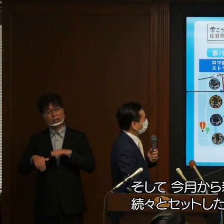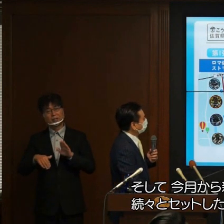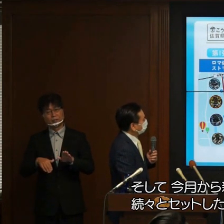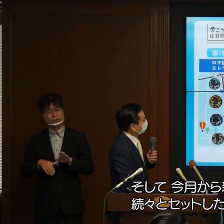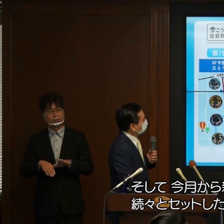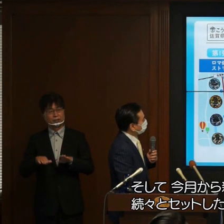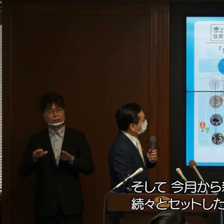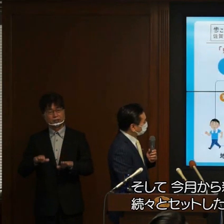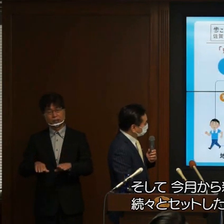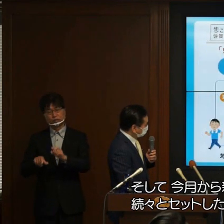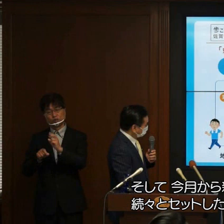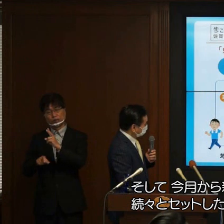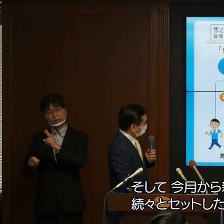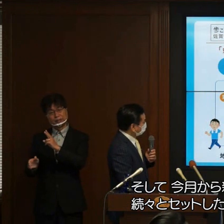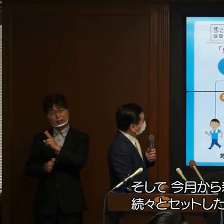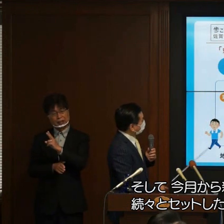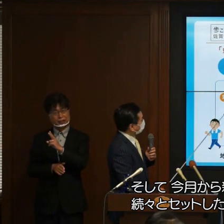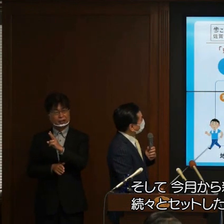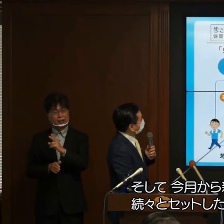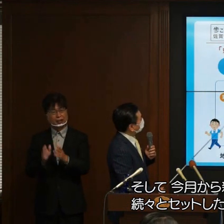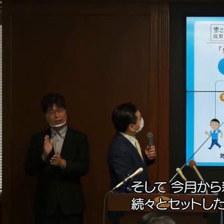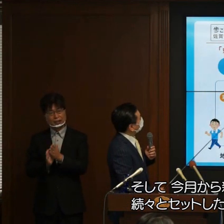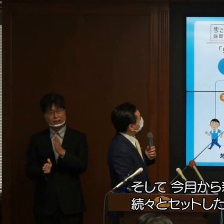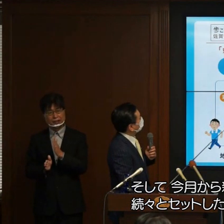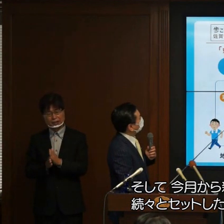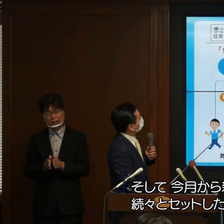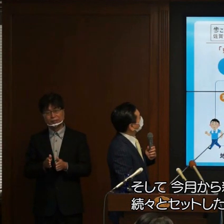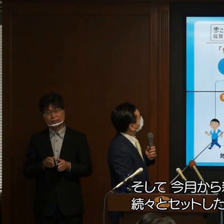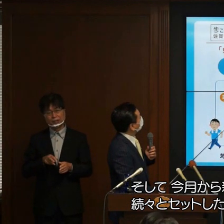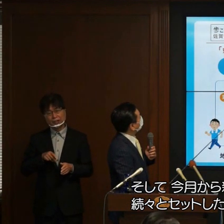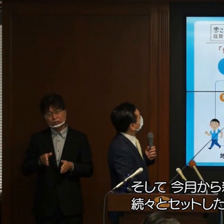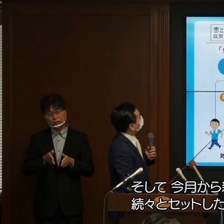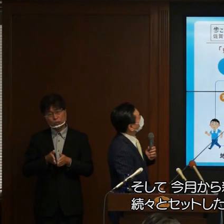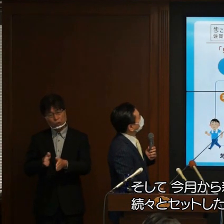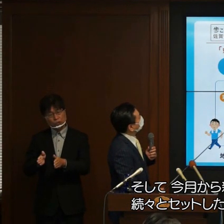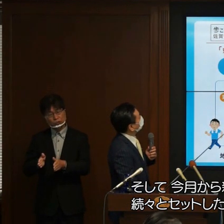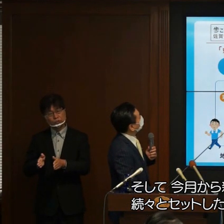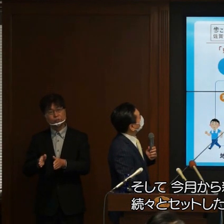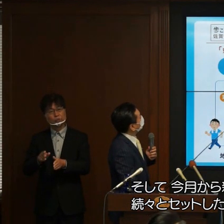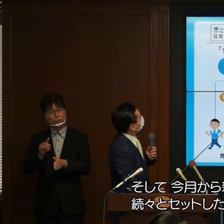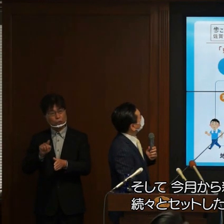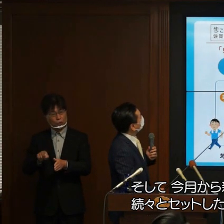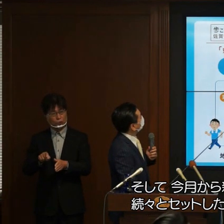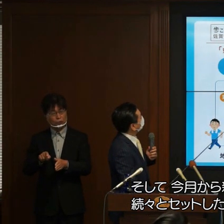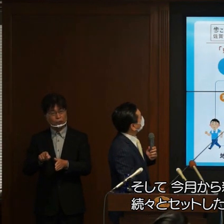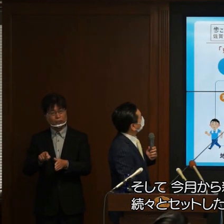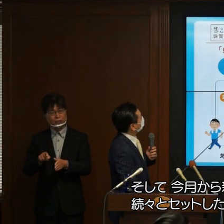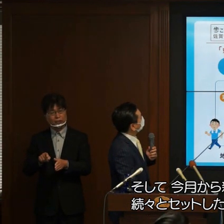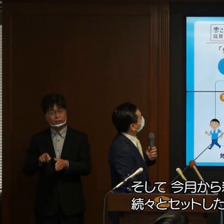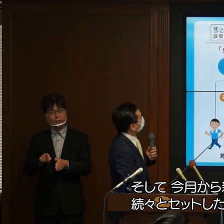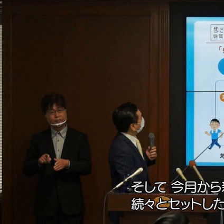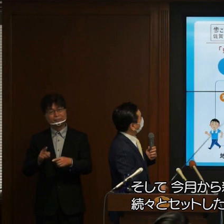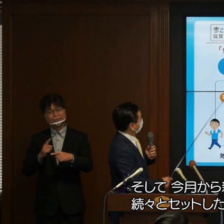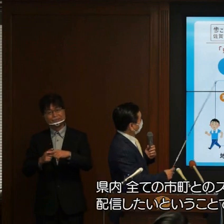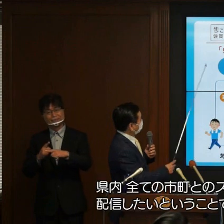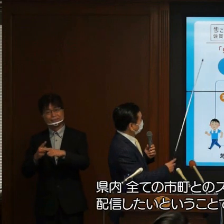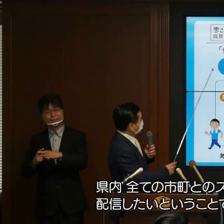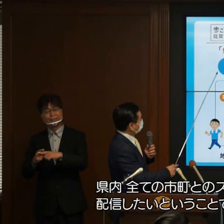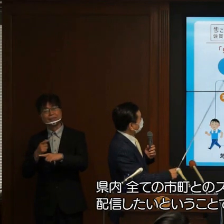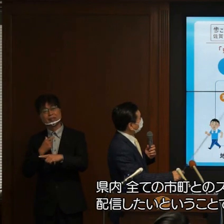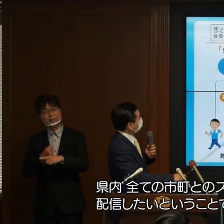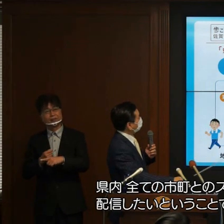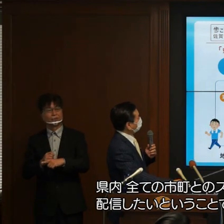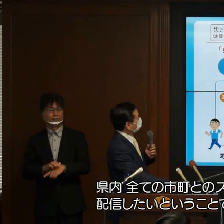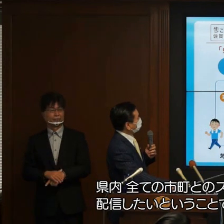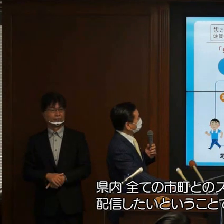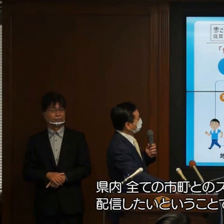から、はい、新たなコースを続々と設置したいということで、県